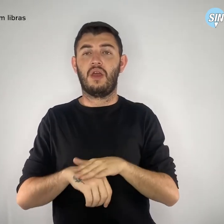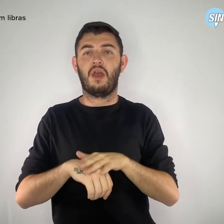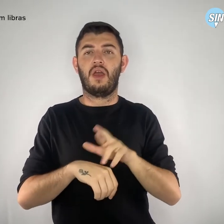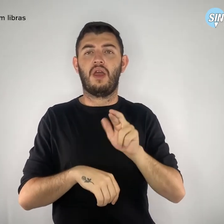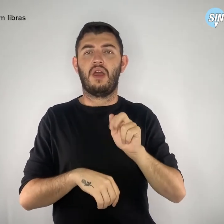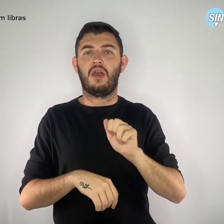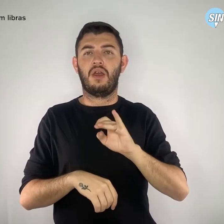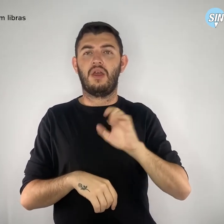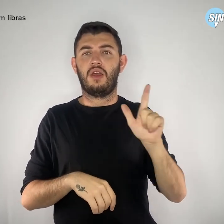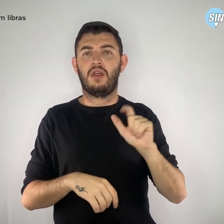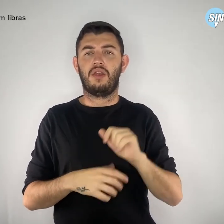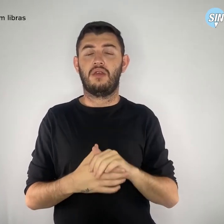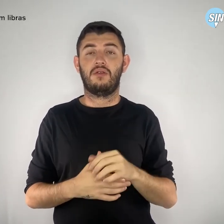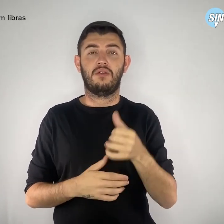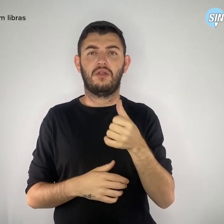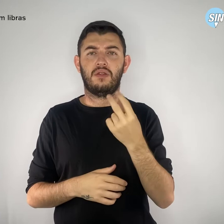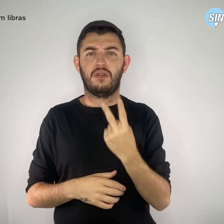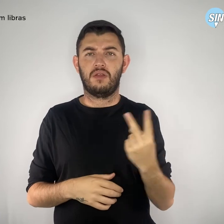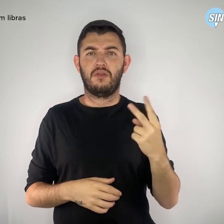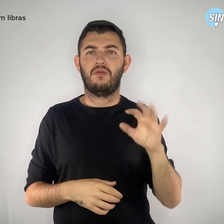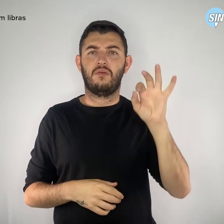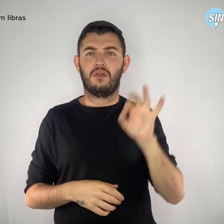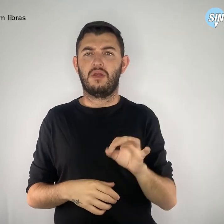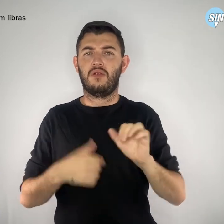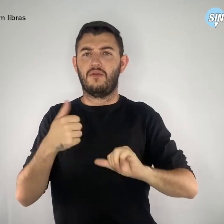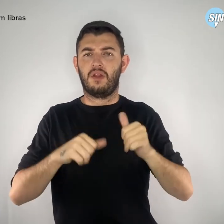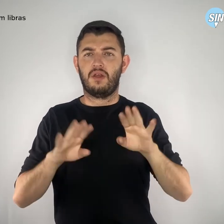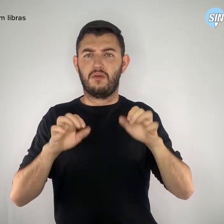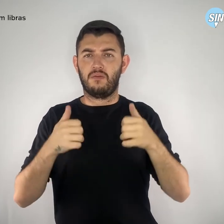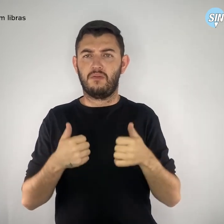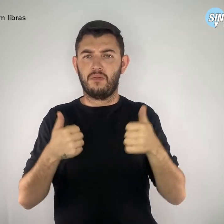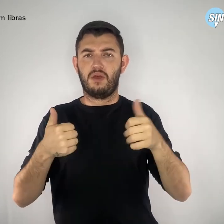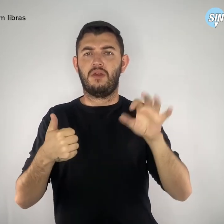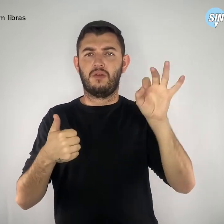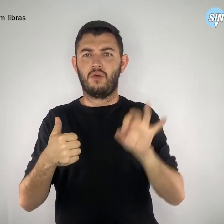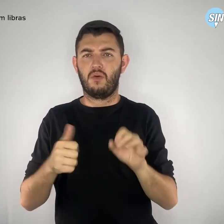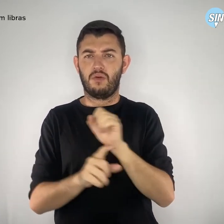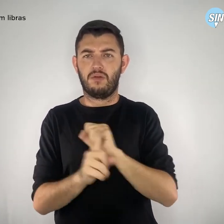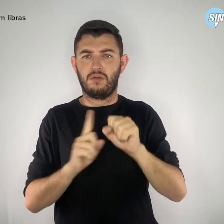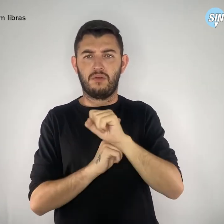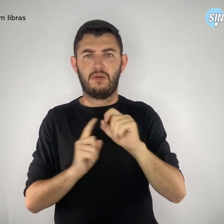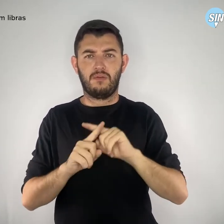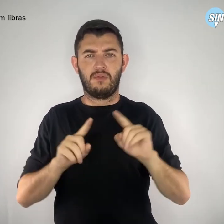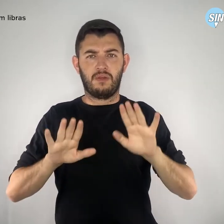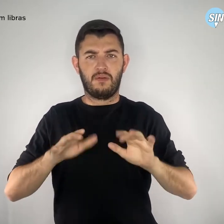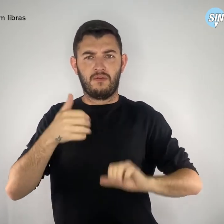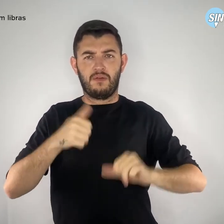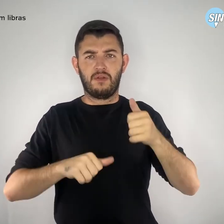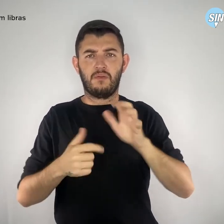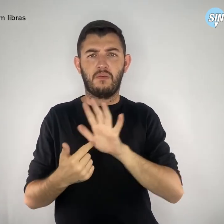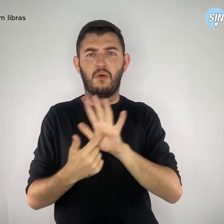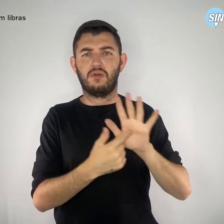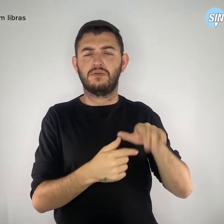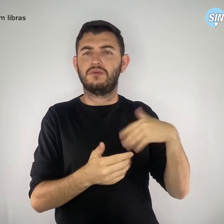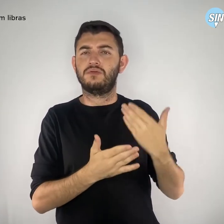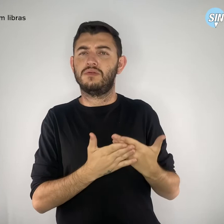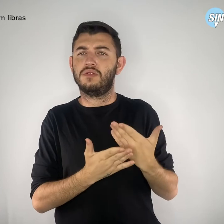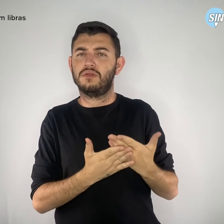62% as cotas sociais. Segundo o levantamento, os estudos analisados foram publicados